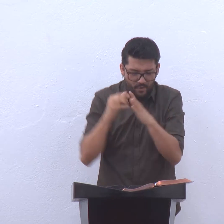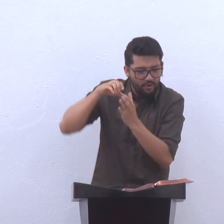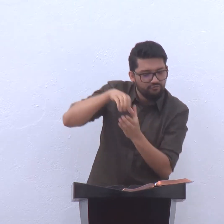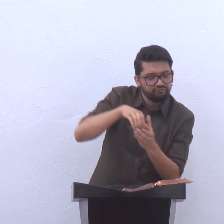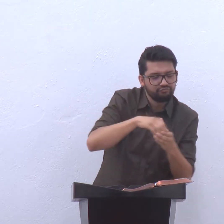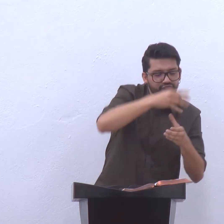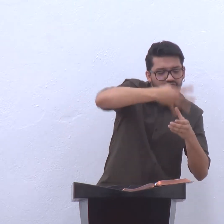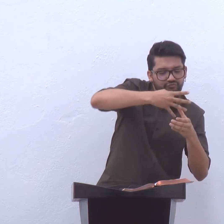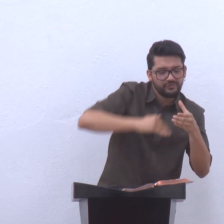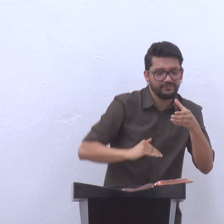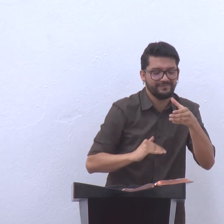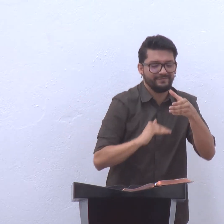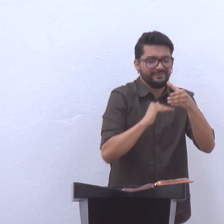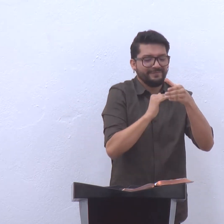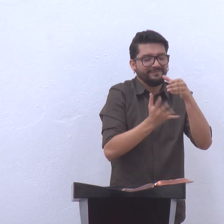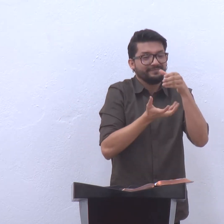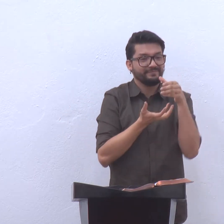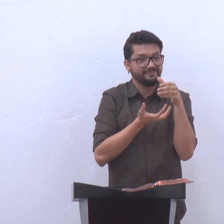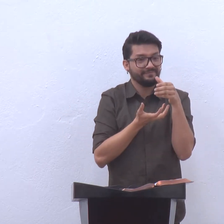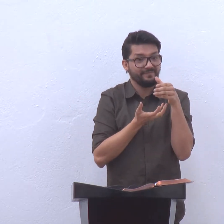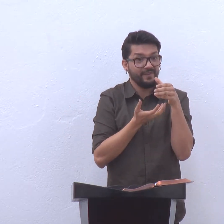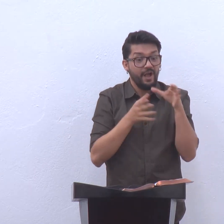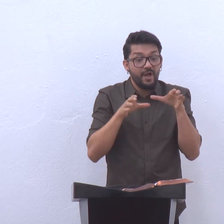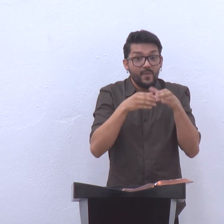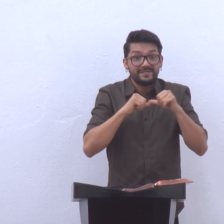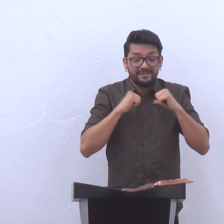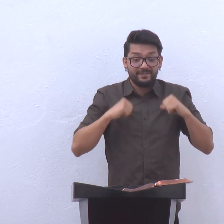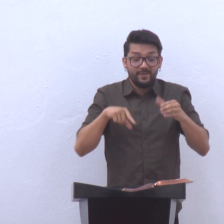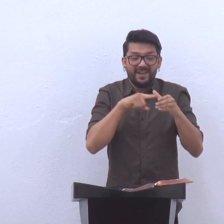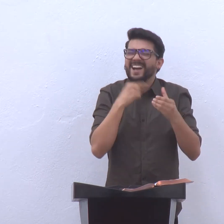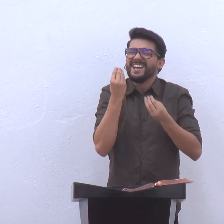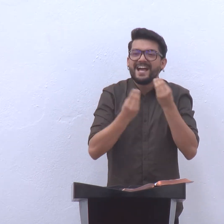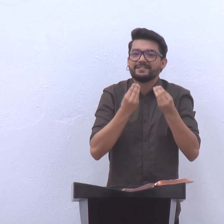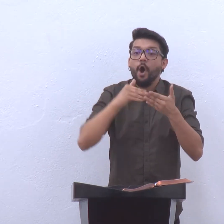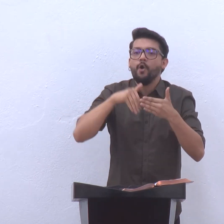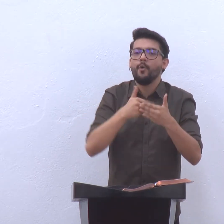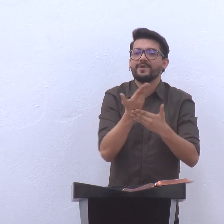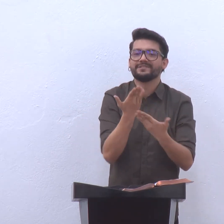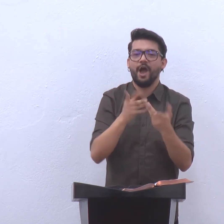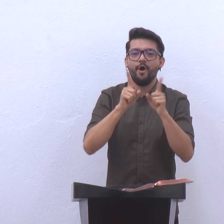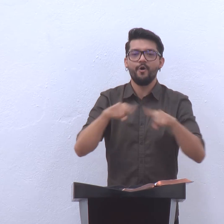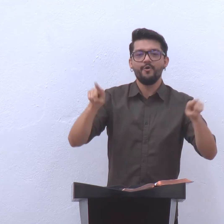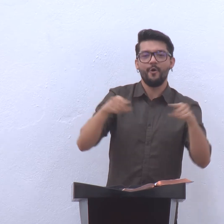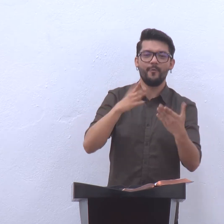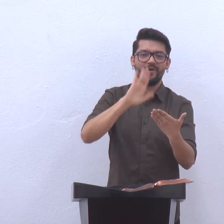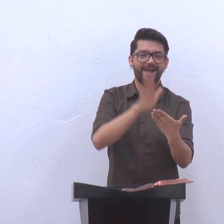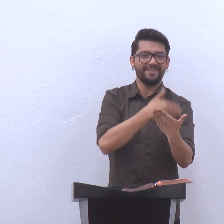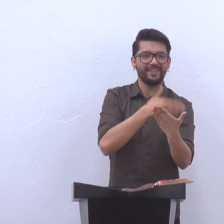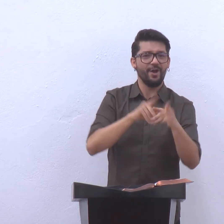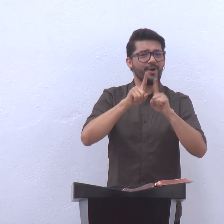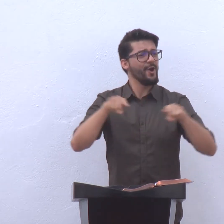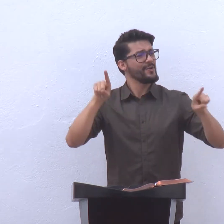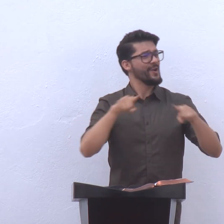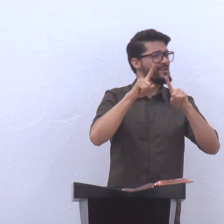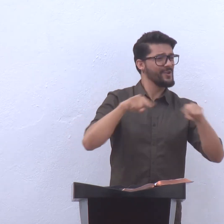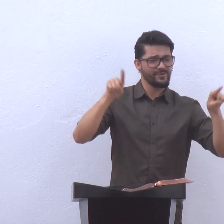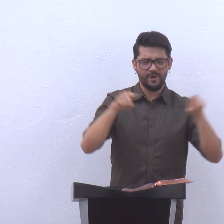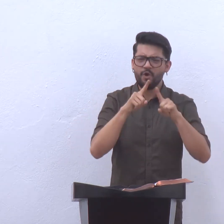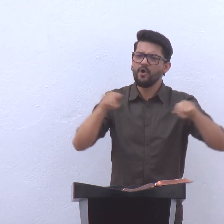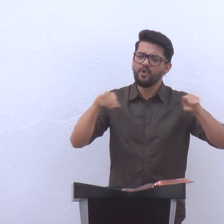medida porque era la misma medida todos los días. Cogían la porción de agua y el coro de levitas empezaba a